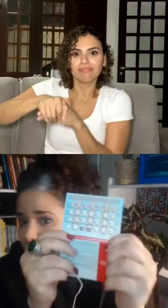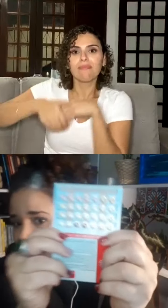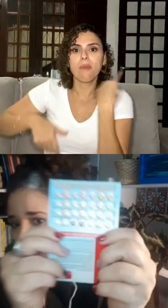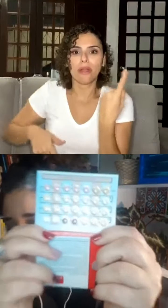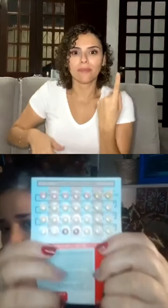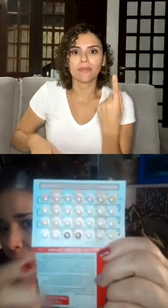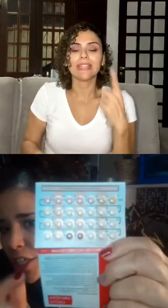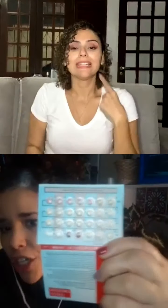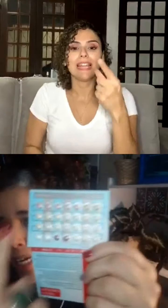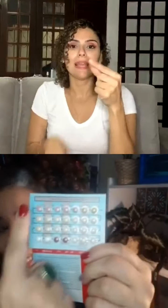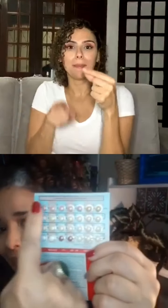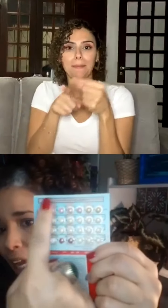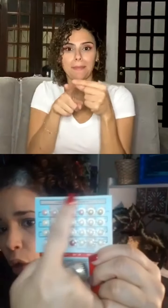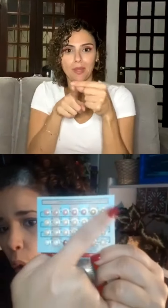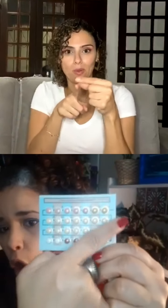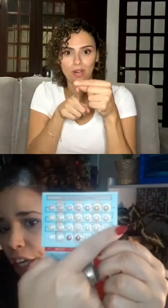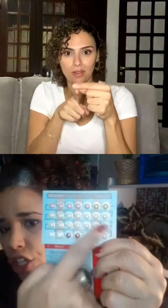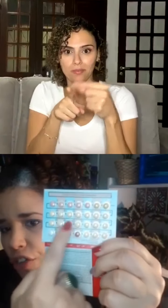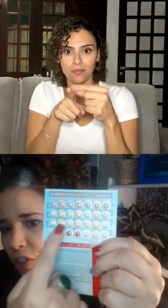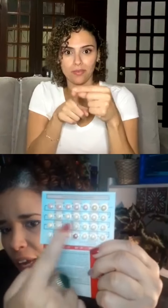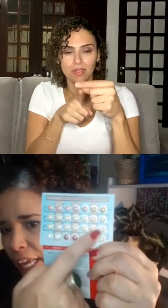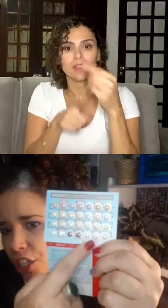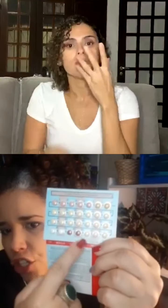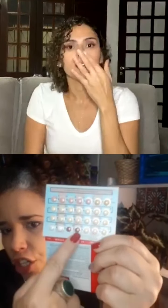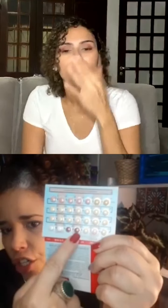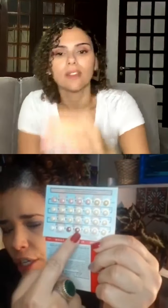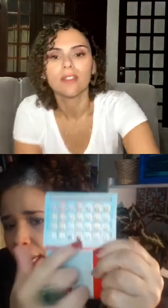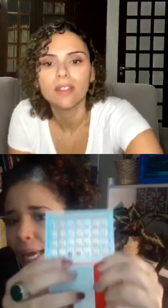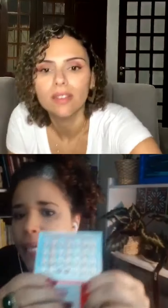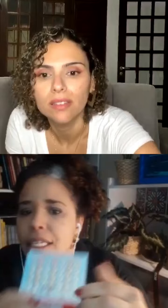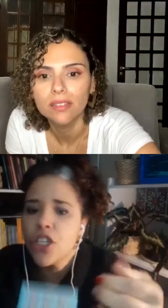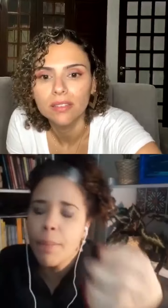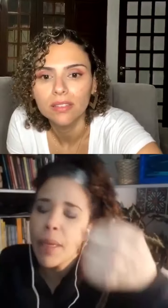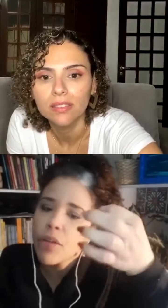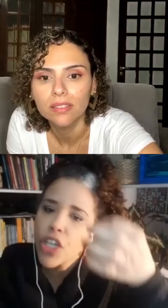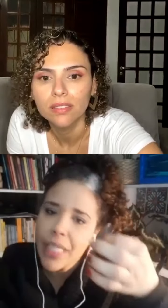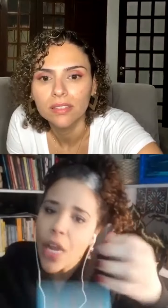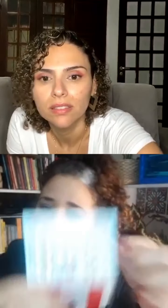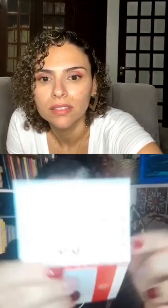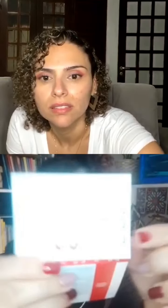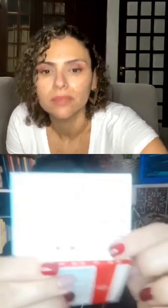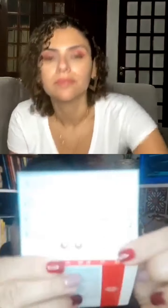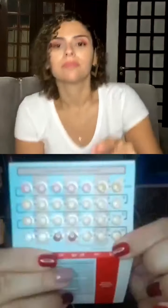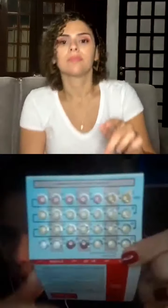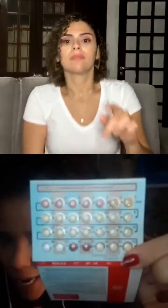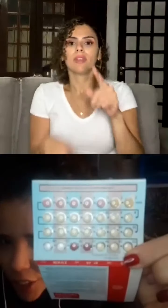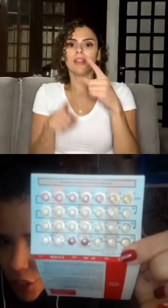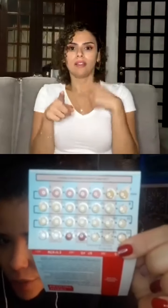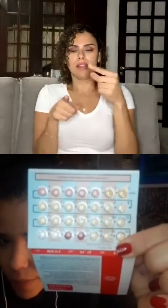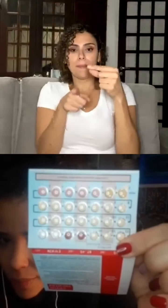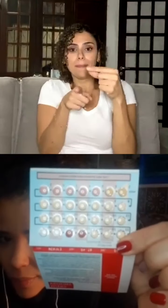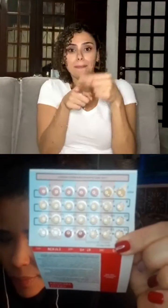Existem pílulas que têm cores diferentes e existem pílulas que têm cores